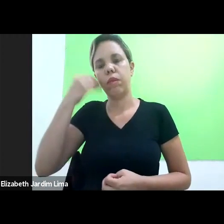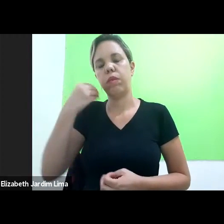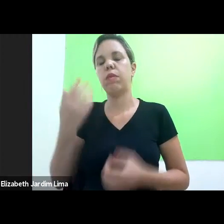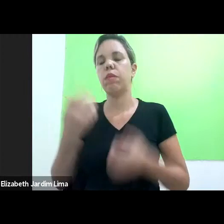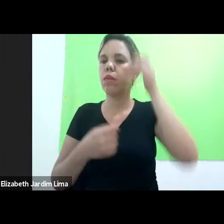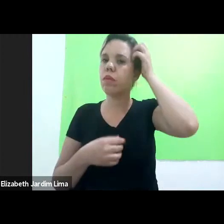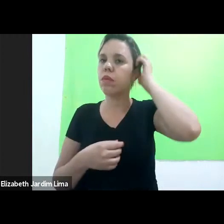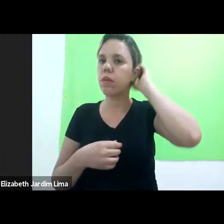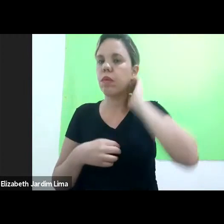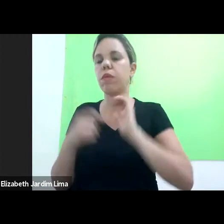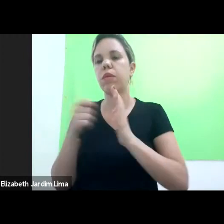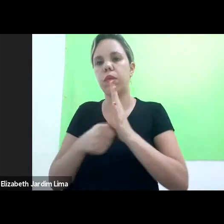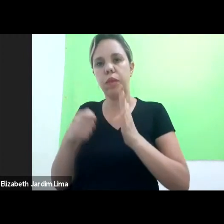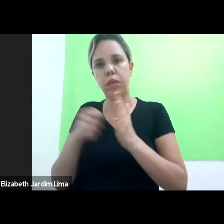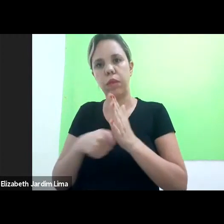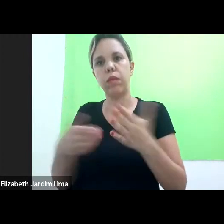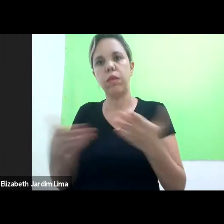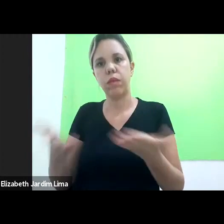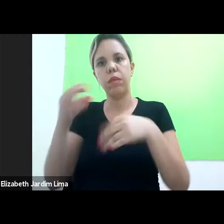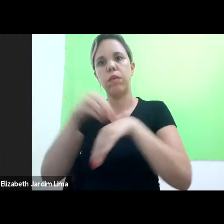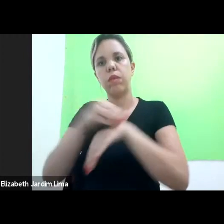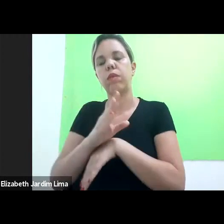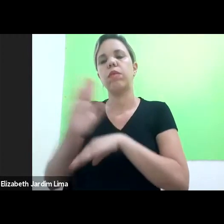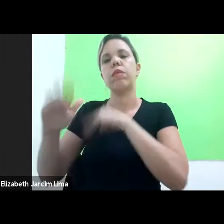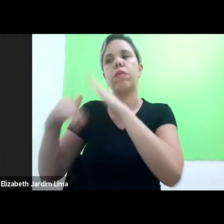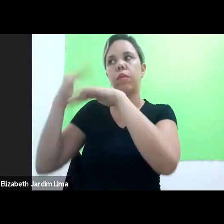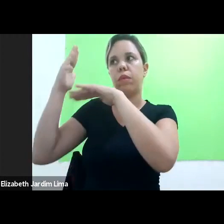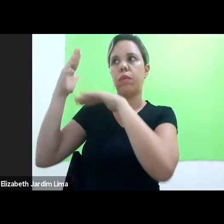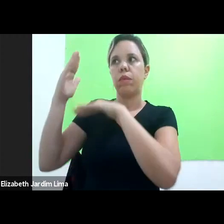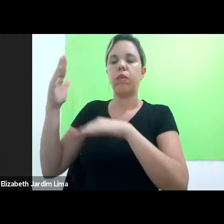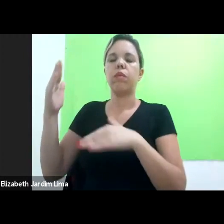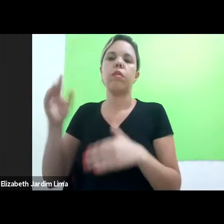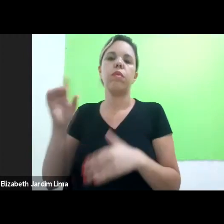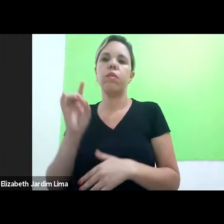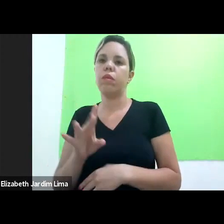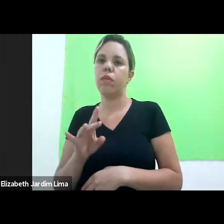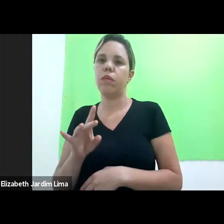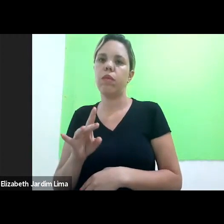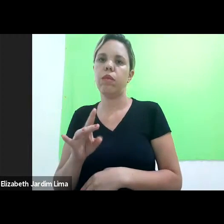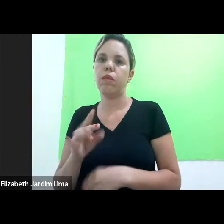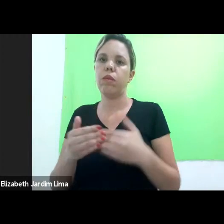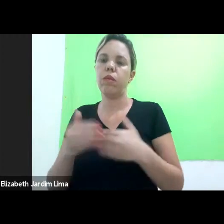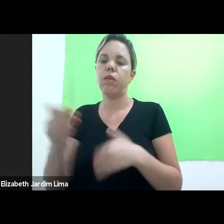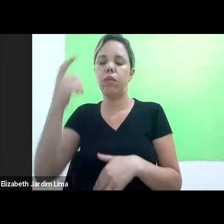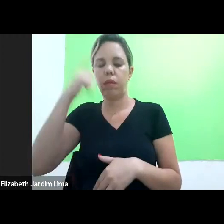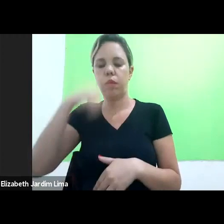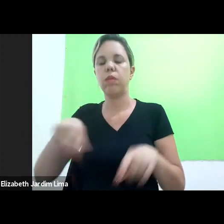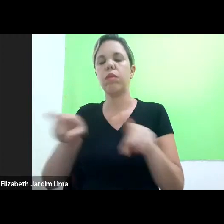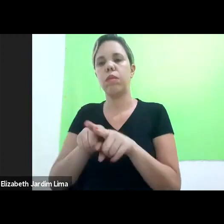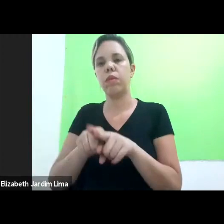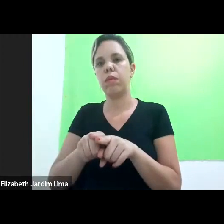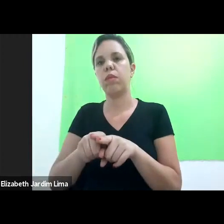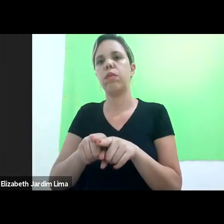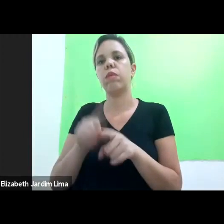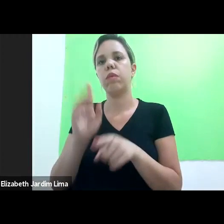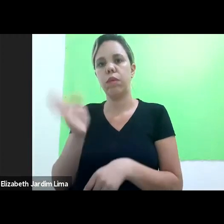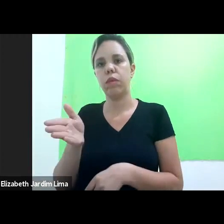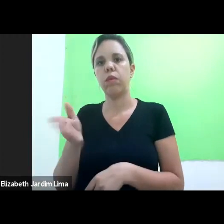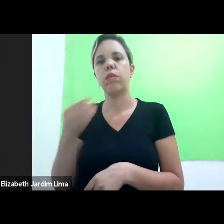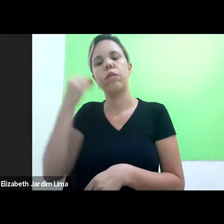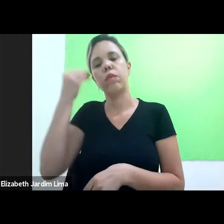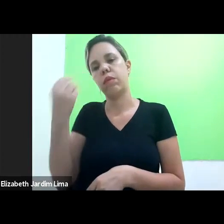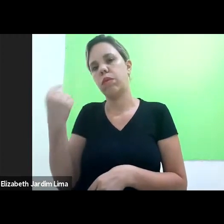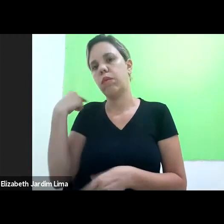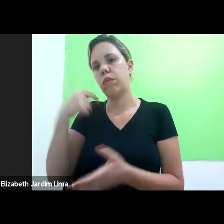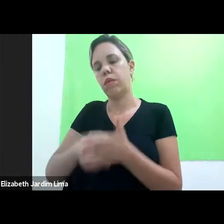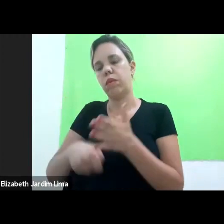da luta que eu trago hoje, com uma construção, não só a partir de mim, mas daqueles que já viveram e lutaram